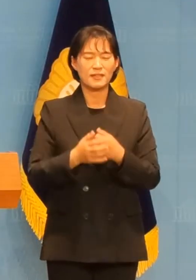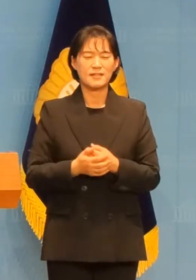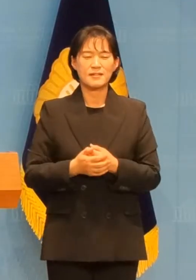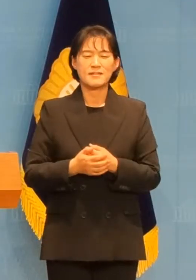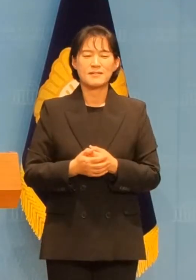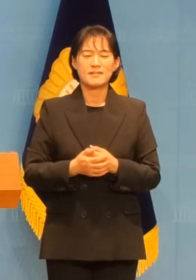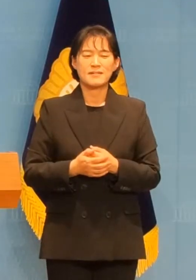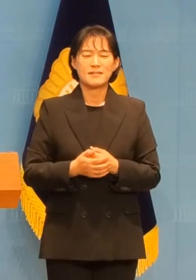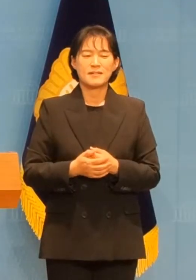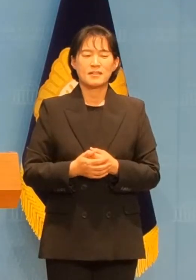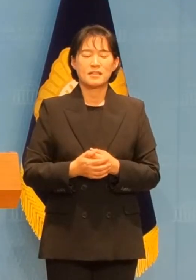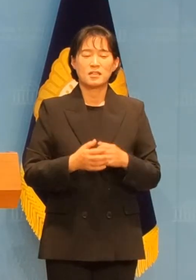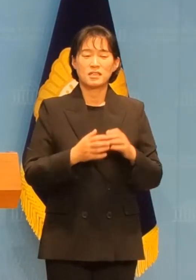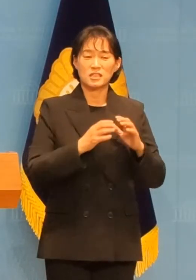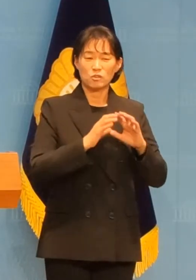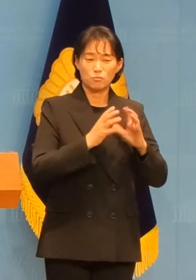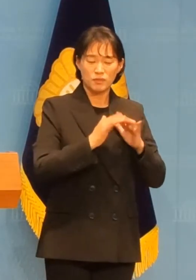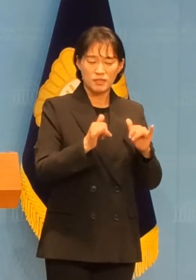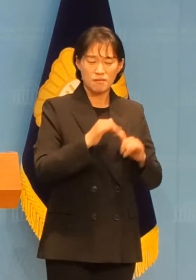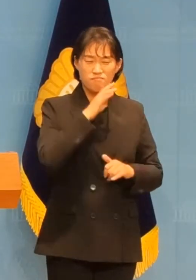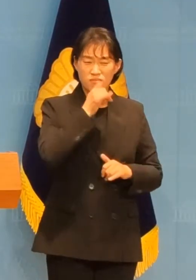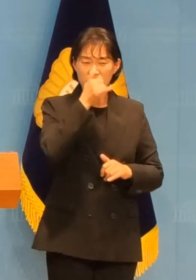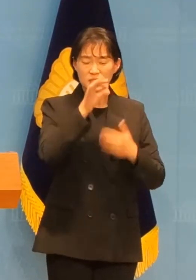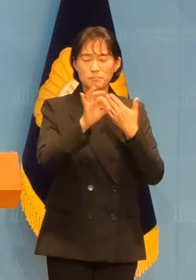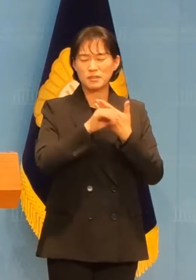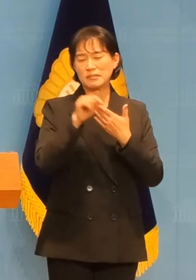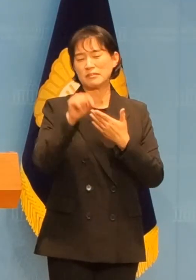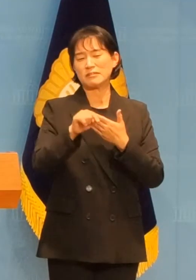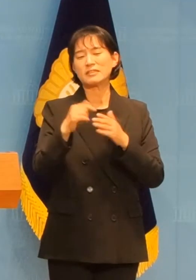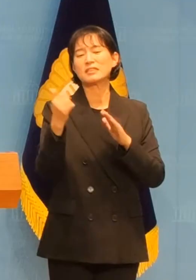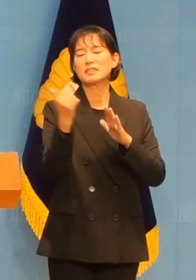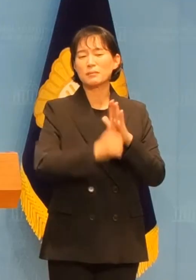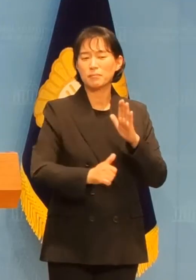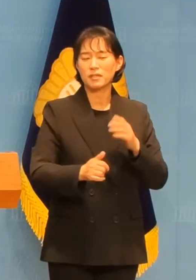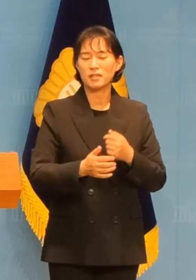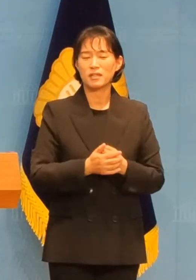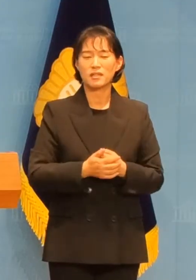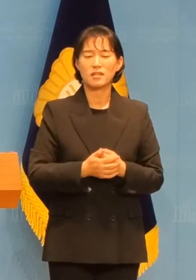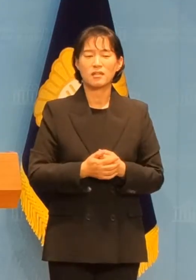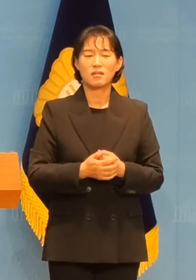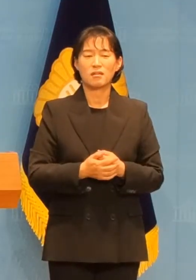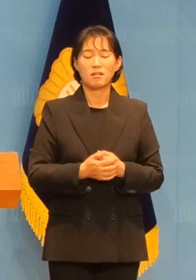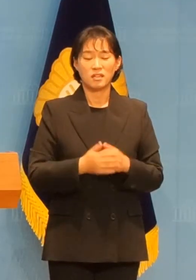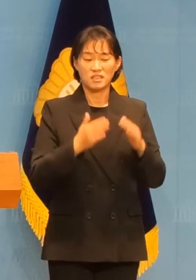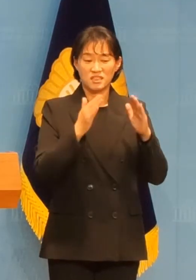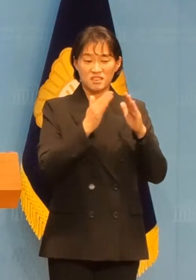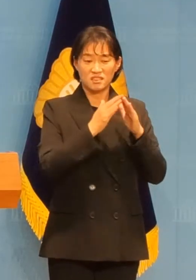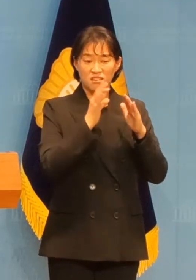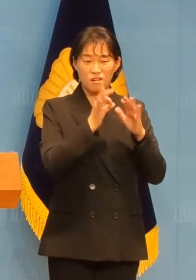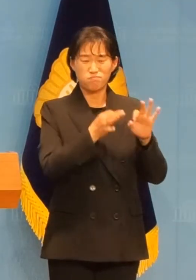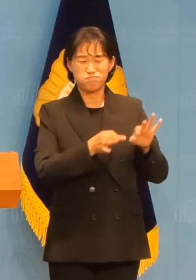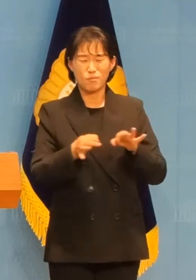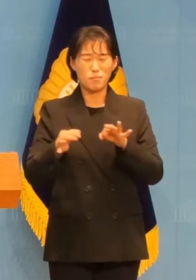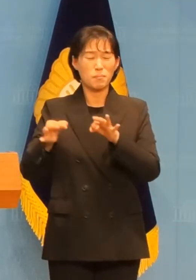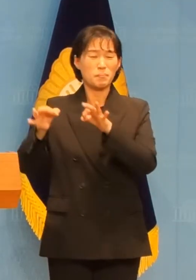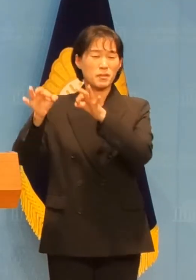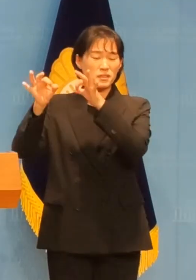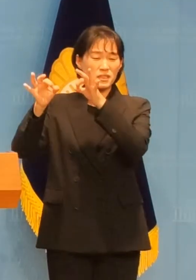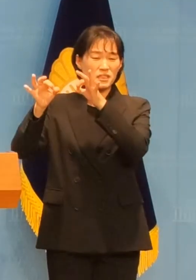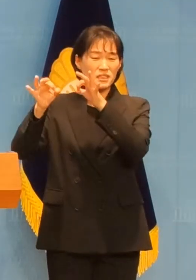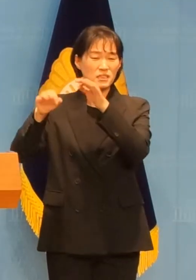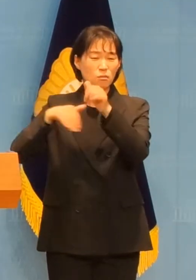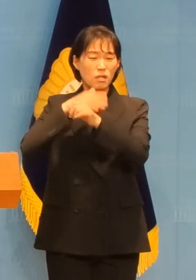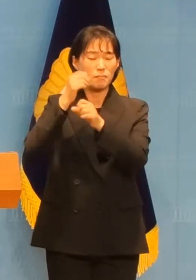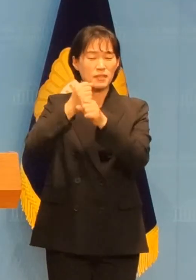그 정책은 이미 실패입니다. 눈만 뜨면 수천만 원씩 튀어오르는 현실을 만든